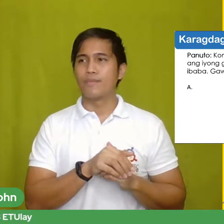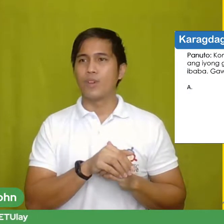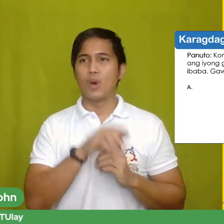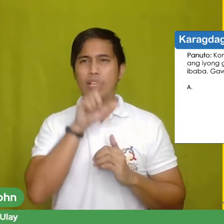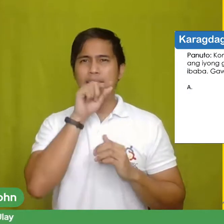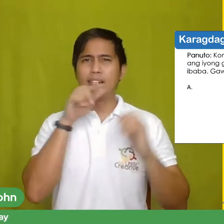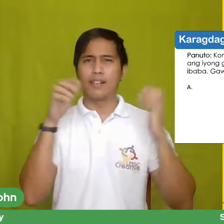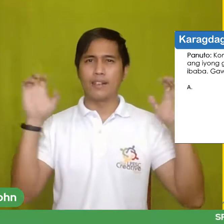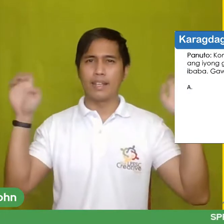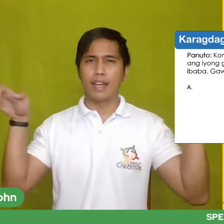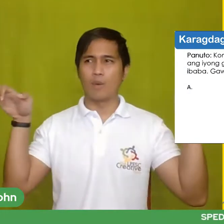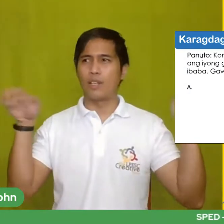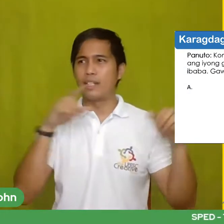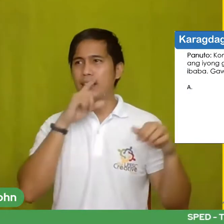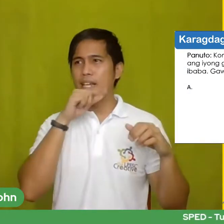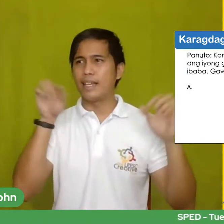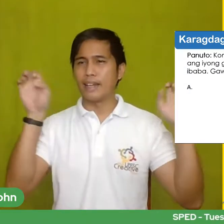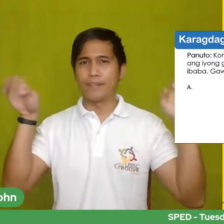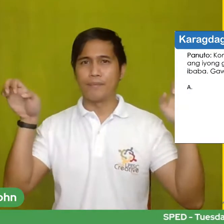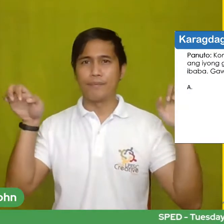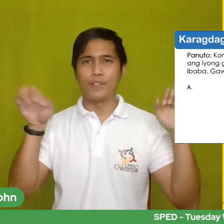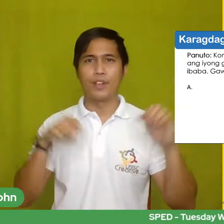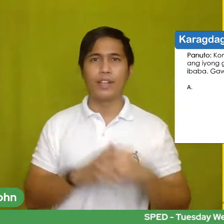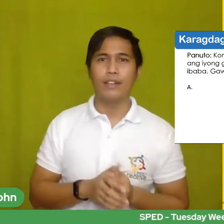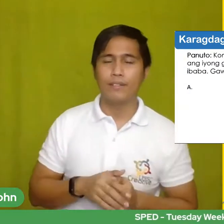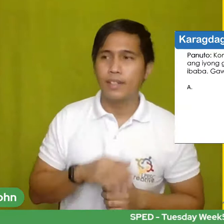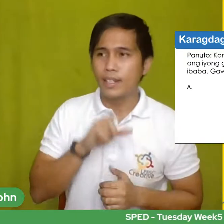o eagle. Yan, eagle yan. Okay?